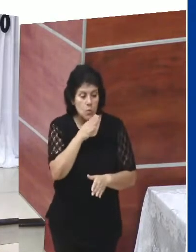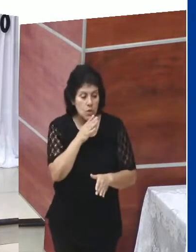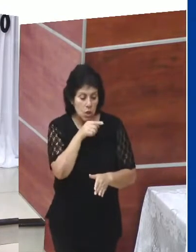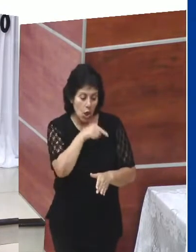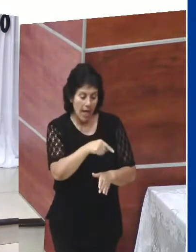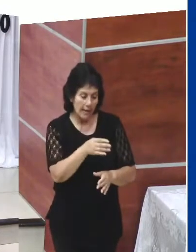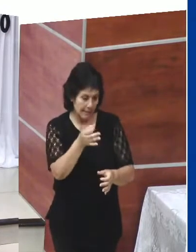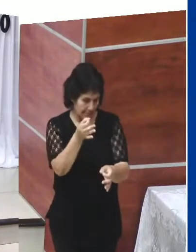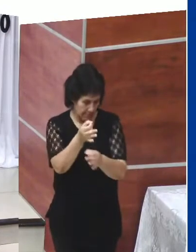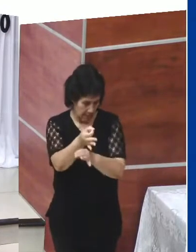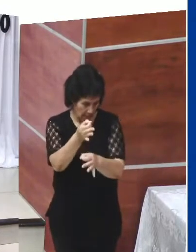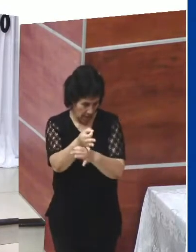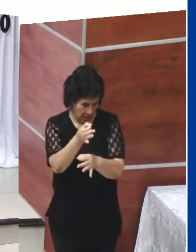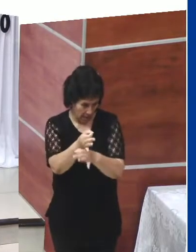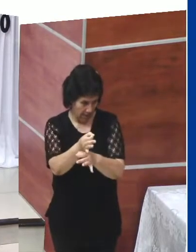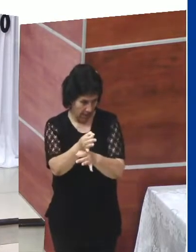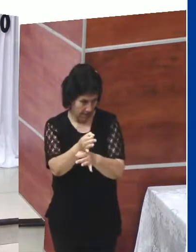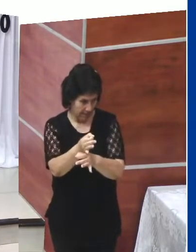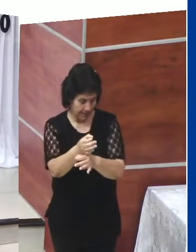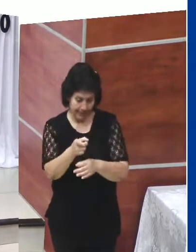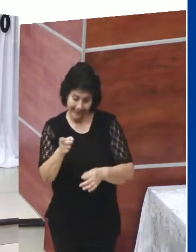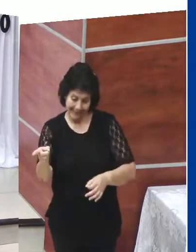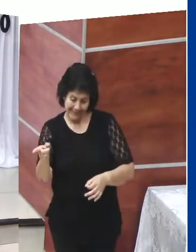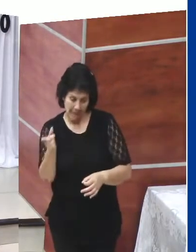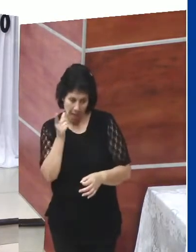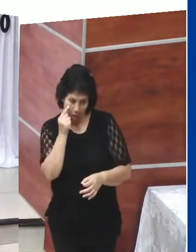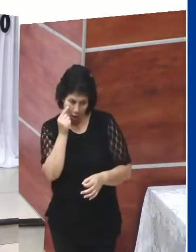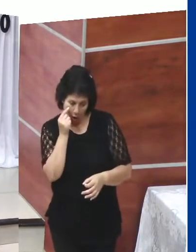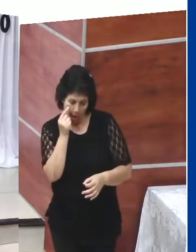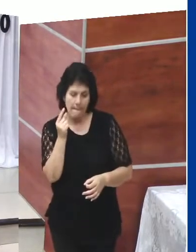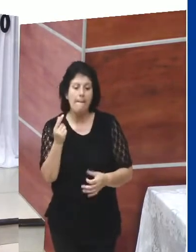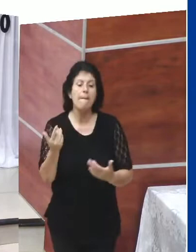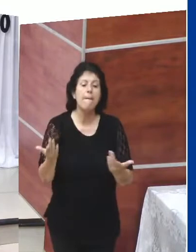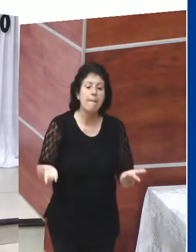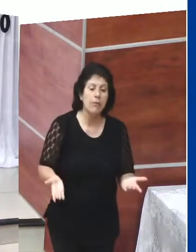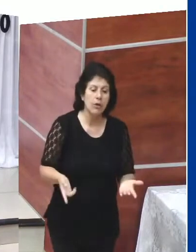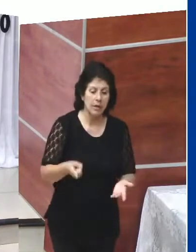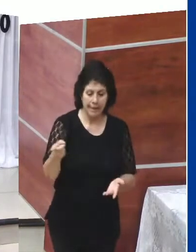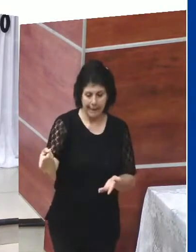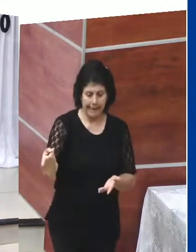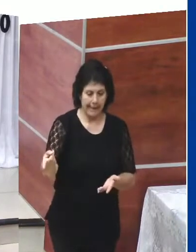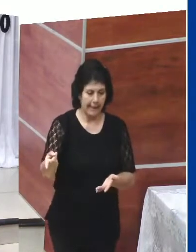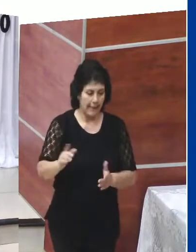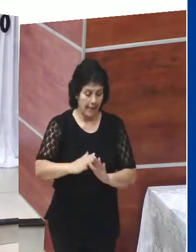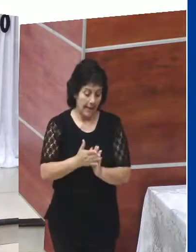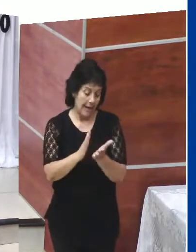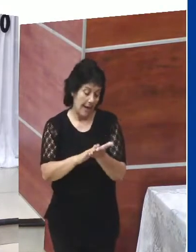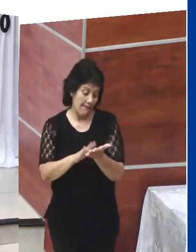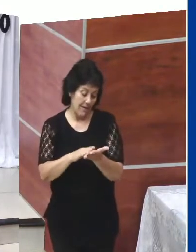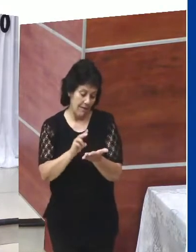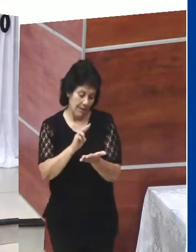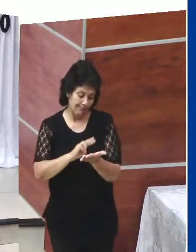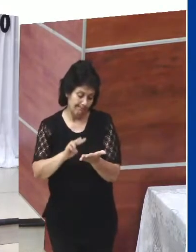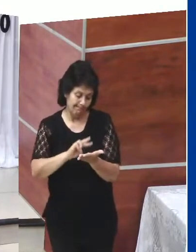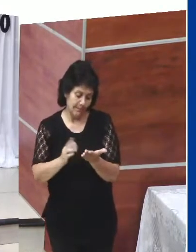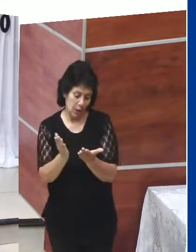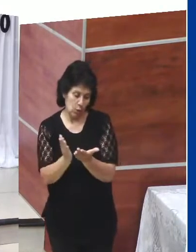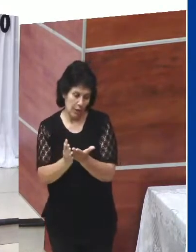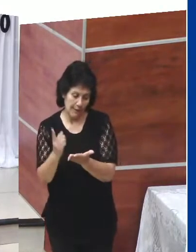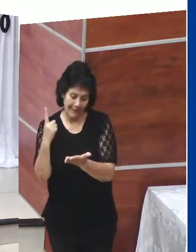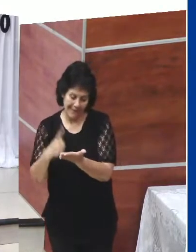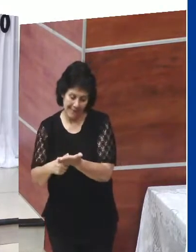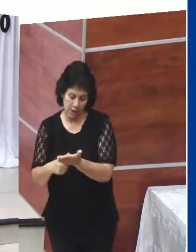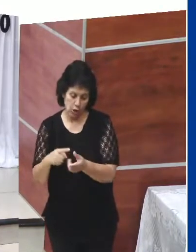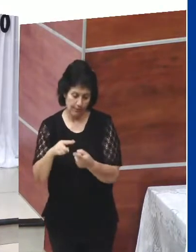y sus decretos. Esdras, en primer lugar, dice, había decidido estudiar la Biblia. Segundo